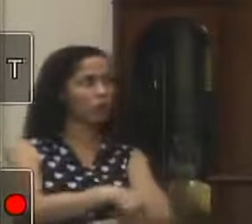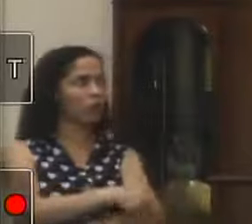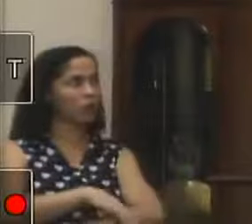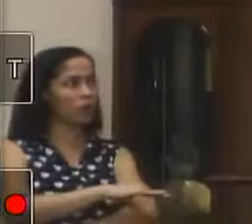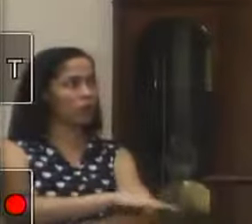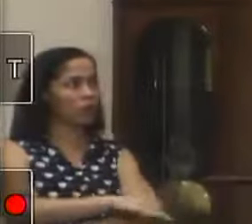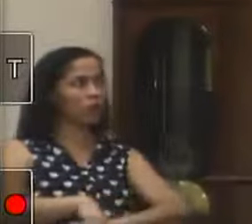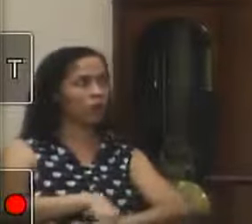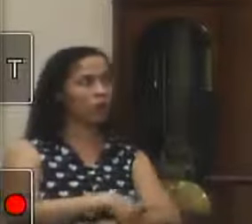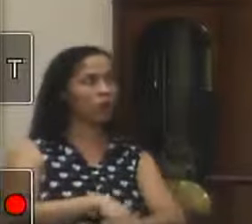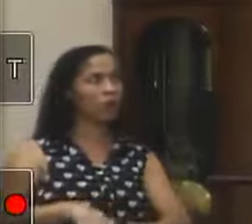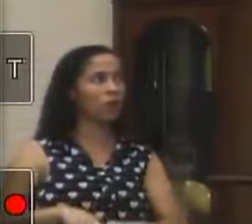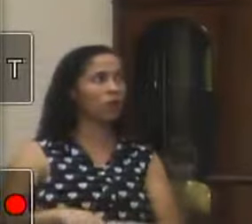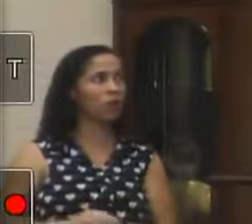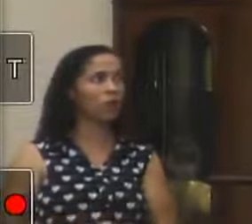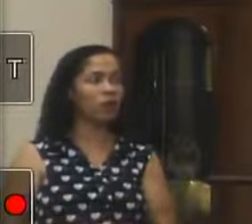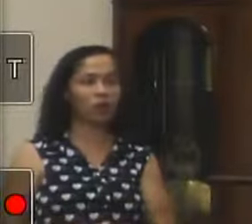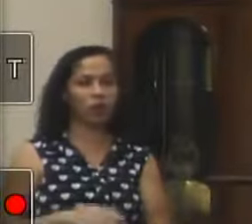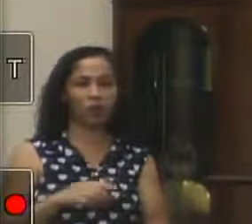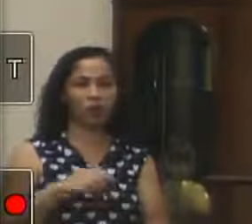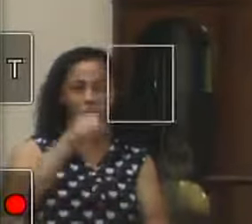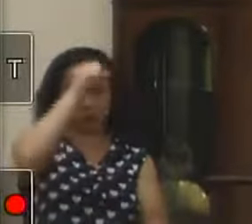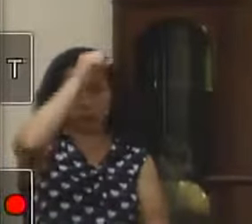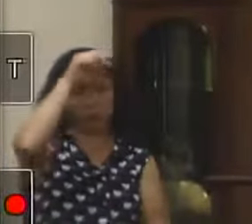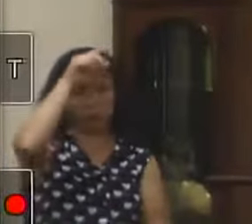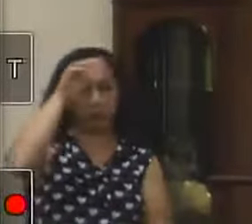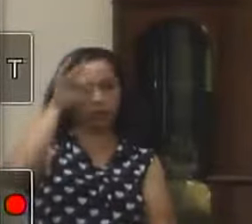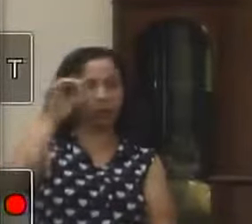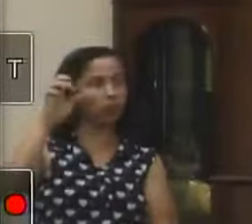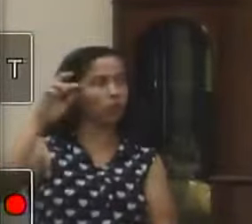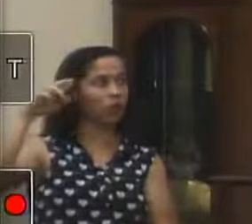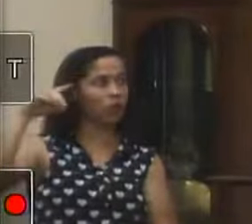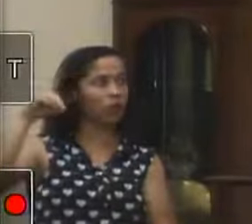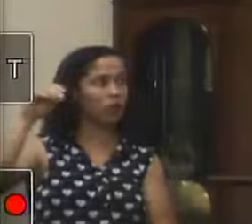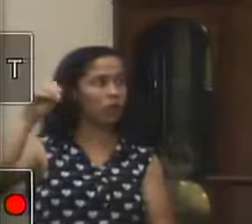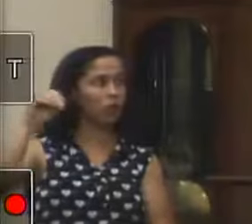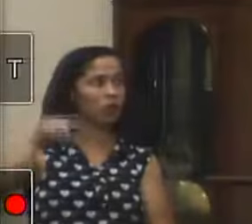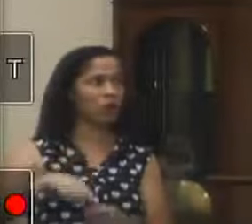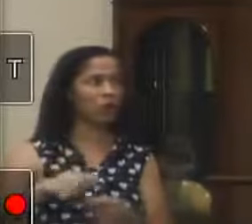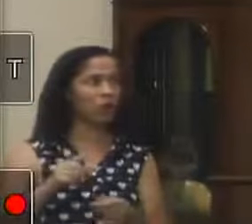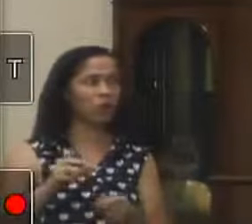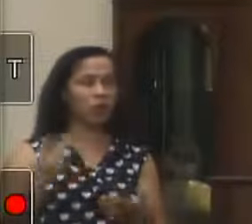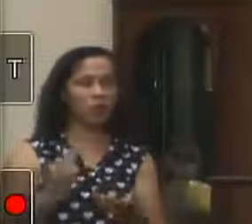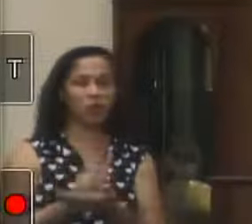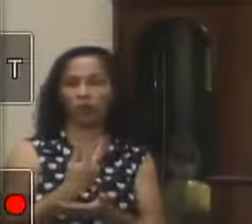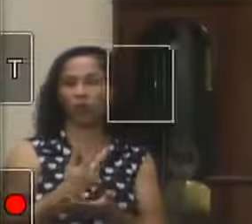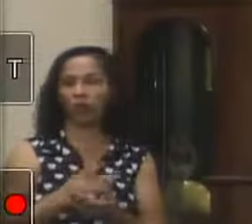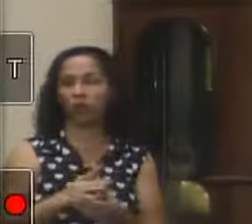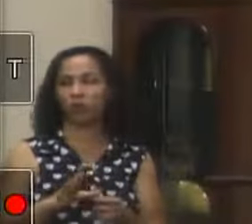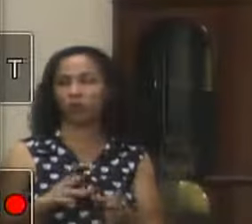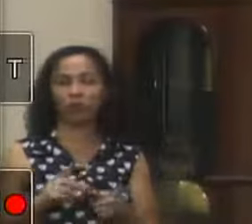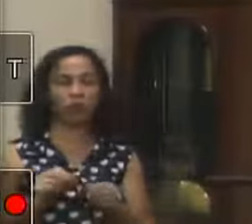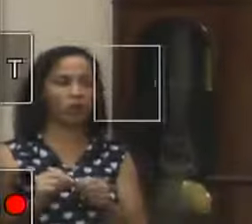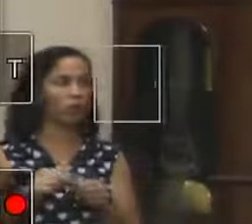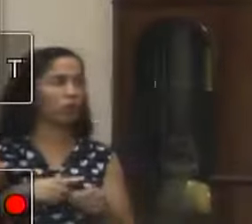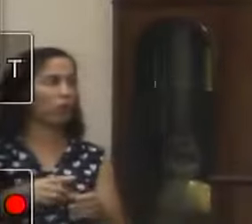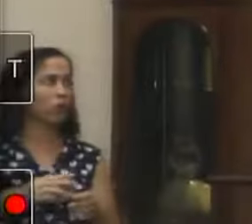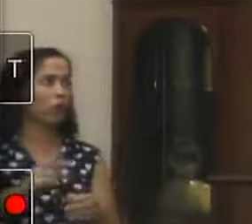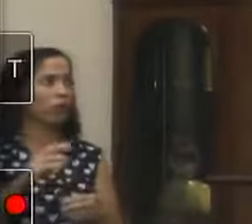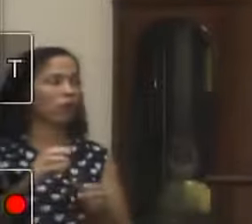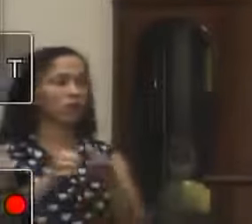Mas eu acredito que Fernandinho não vai conseguir contratar homens para esses mutirões. Nós sabemos que a Riozinho tem um número